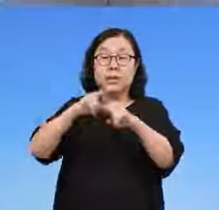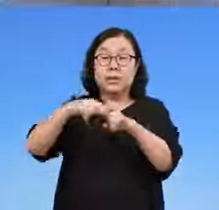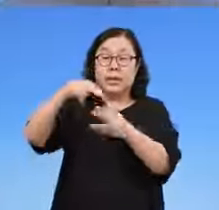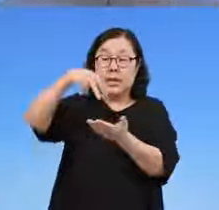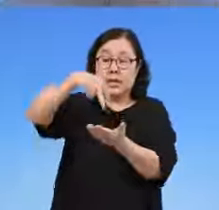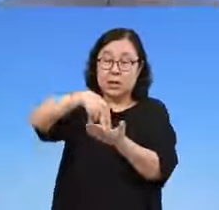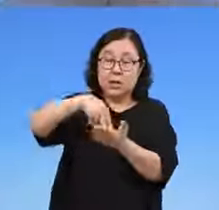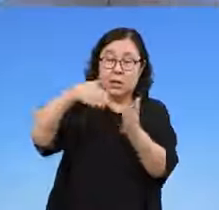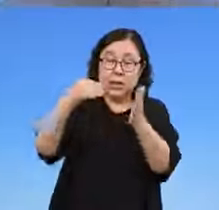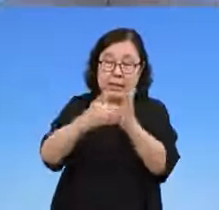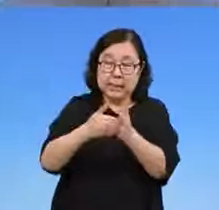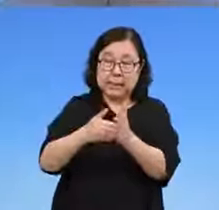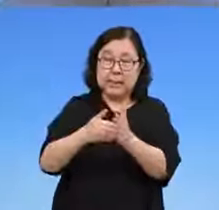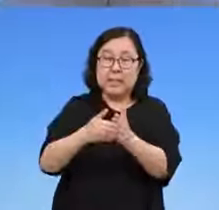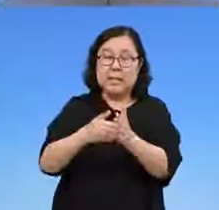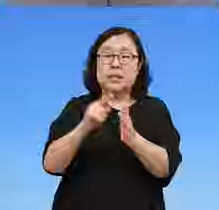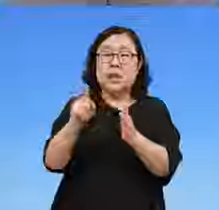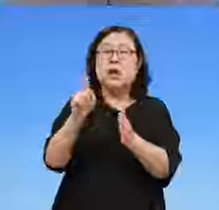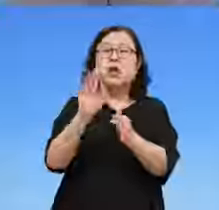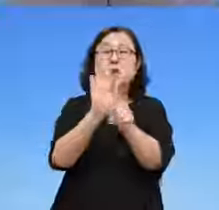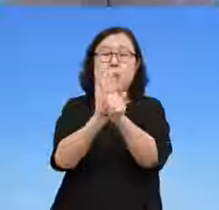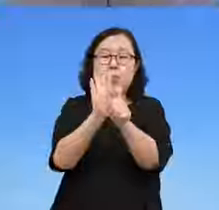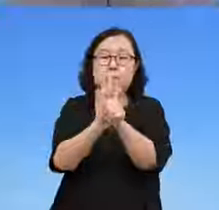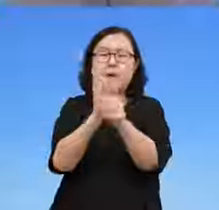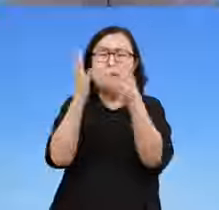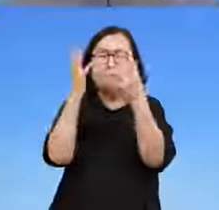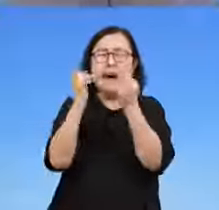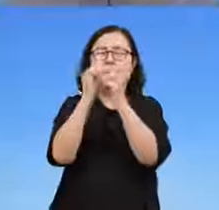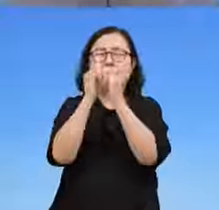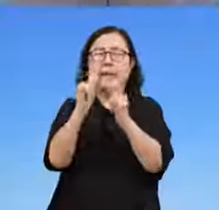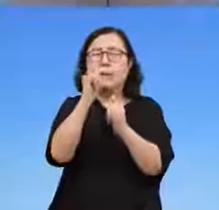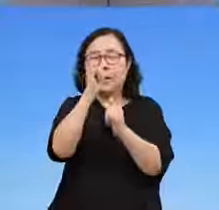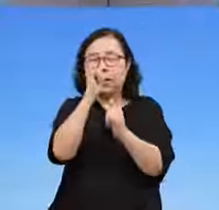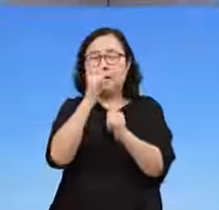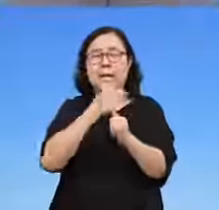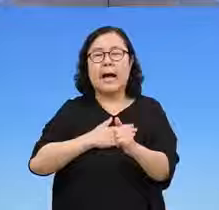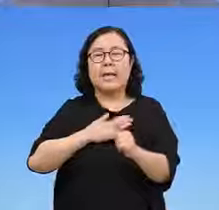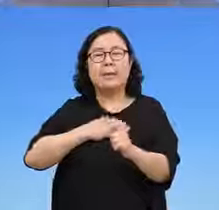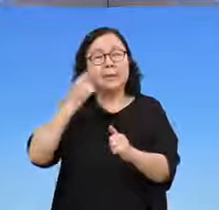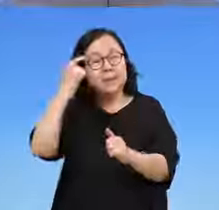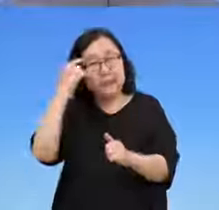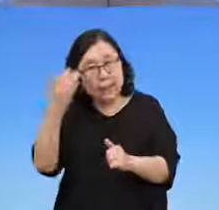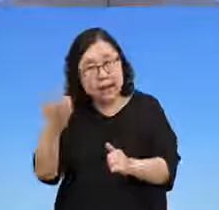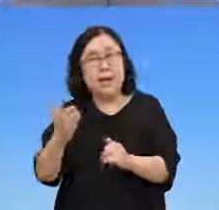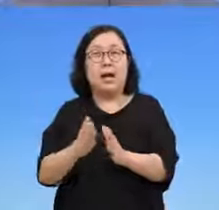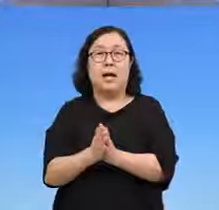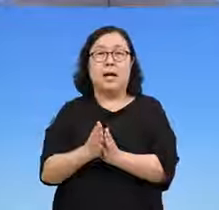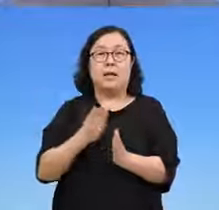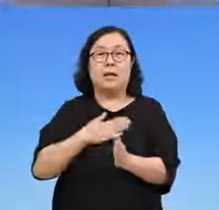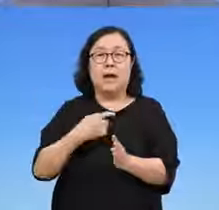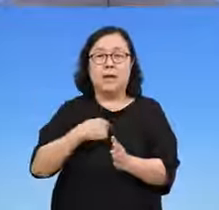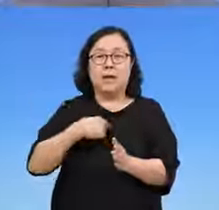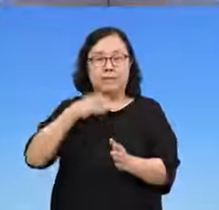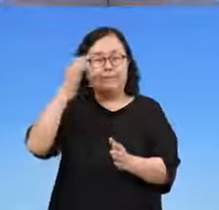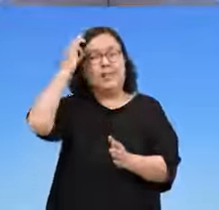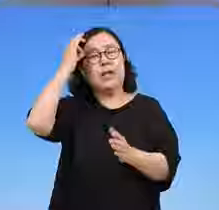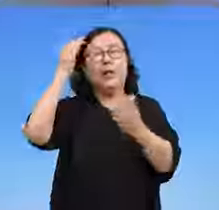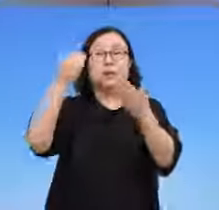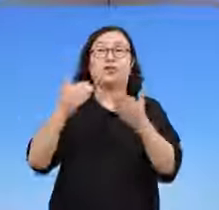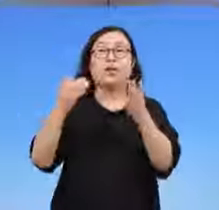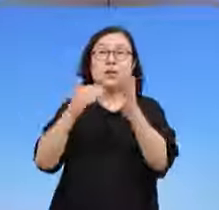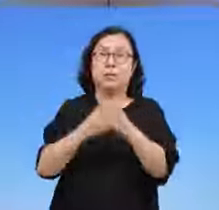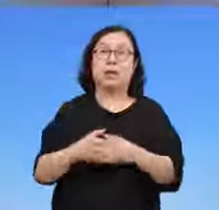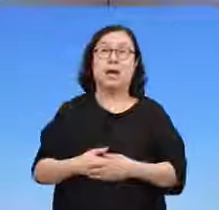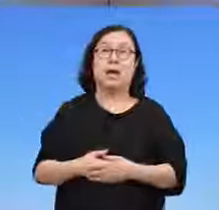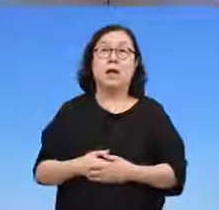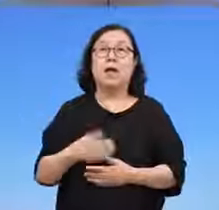많은 고마운 내 사람이 있었는지 아느냐. 한 주 내내 그 감격이 있었습니다. 오늘 여러분 누가 이런 선한 일을 할 수